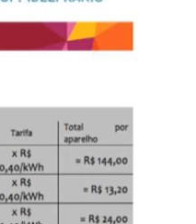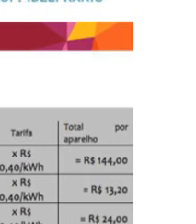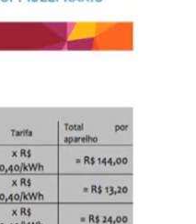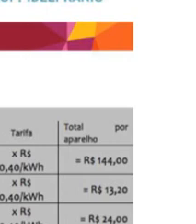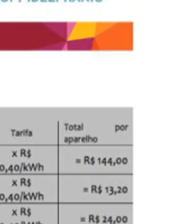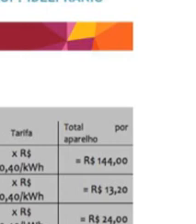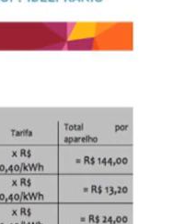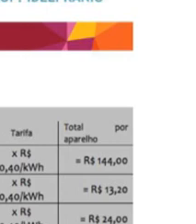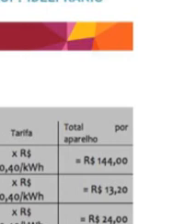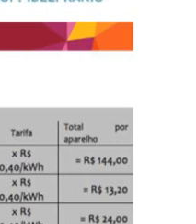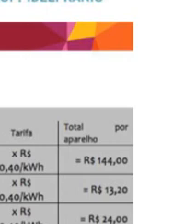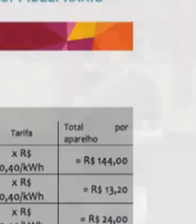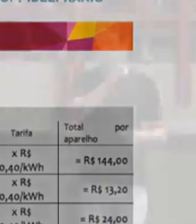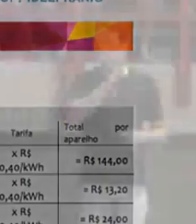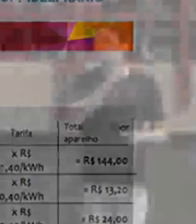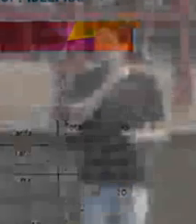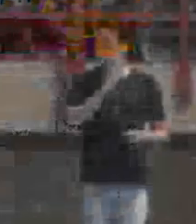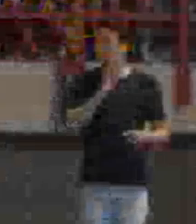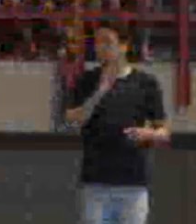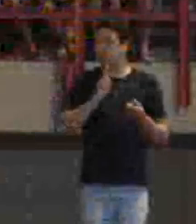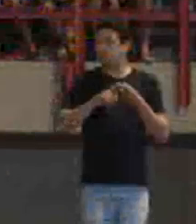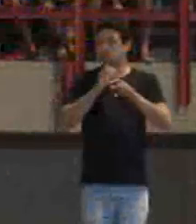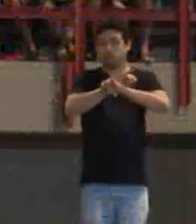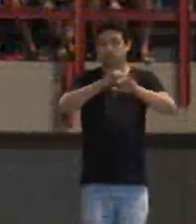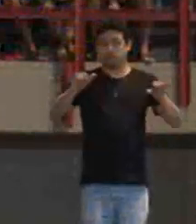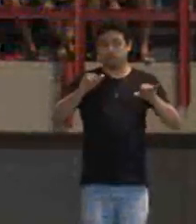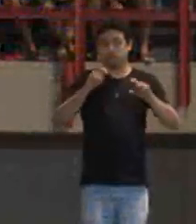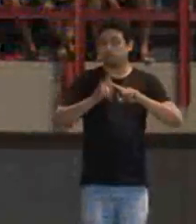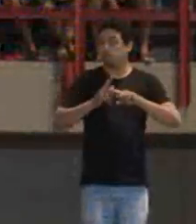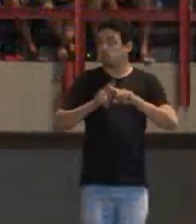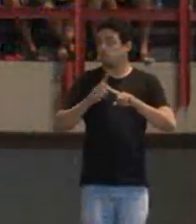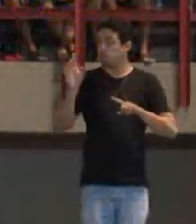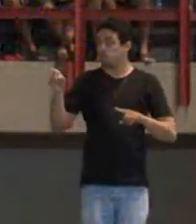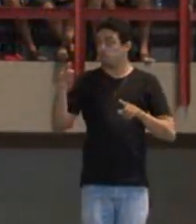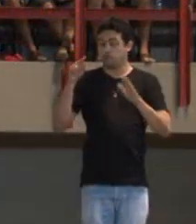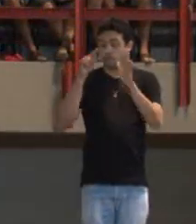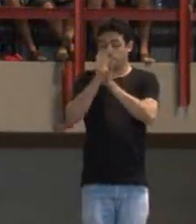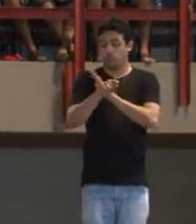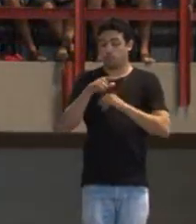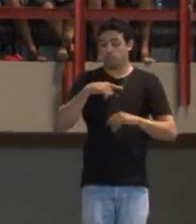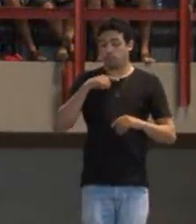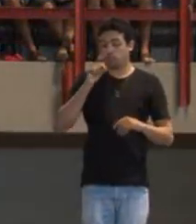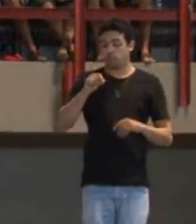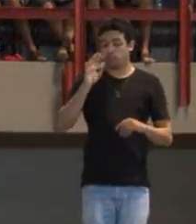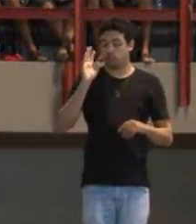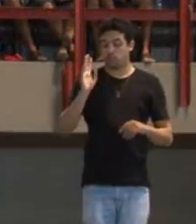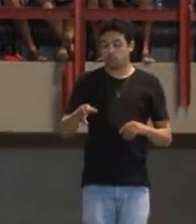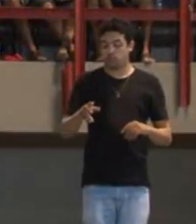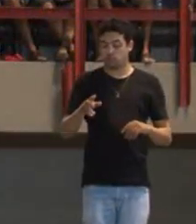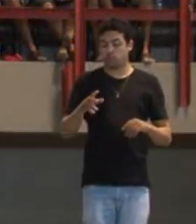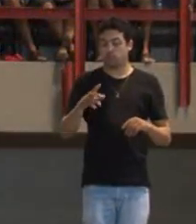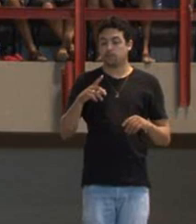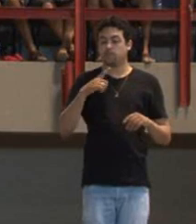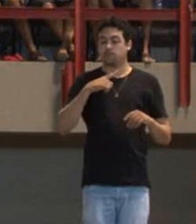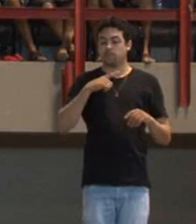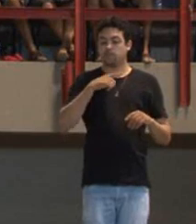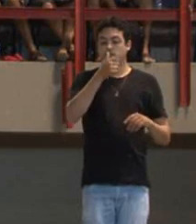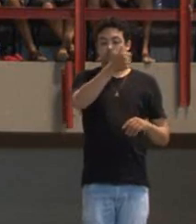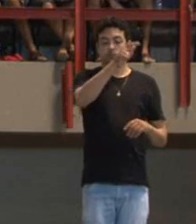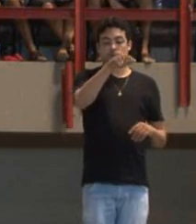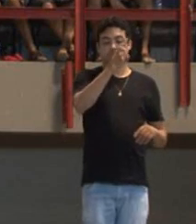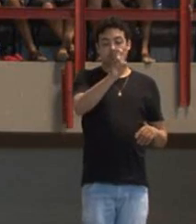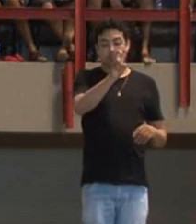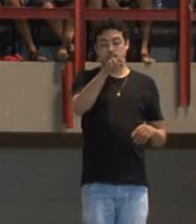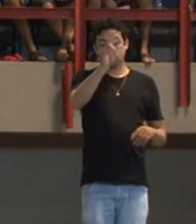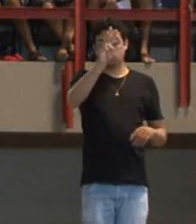1,5 kW. Mas vou logo te avisar uma coisa. Nessa questão aí, a potência já estava escrito 1,5